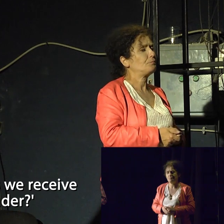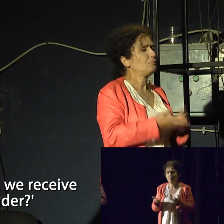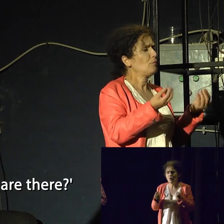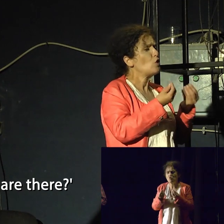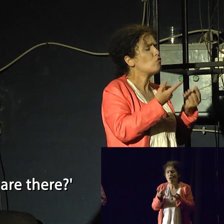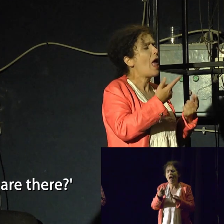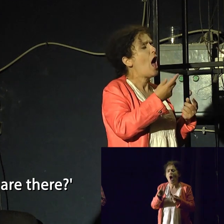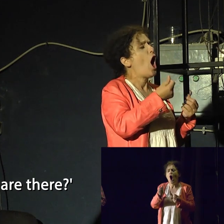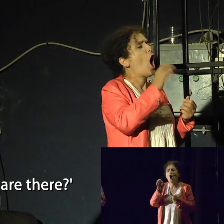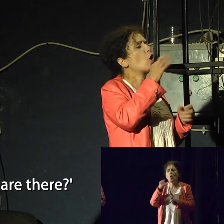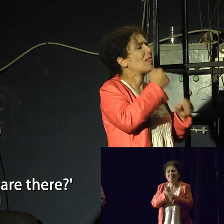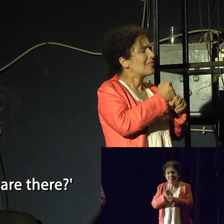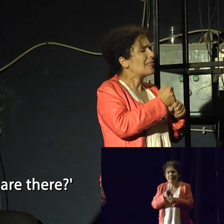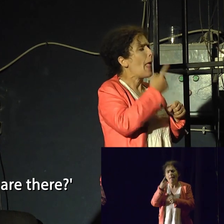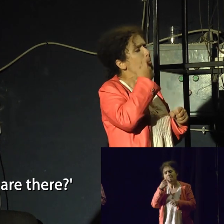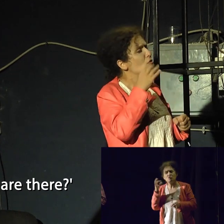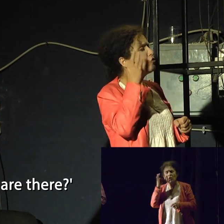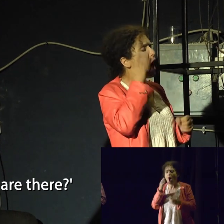е род, колку родови постојат?